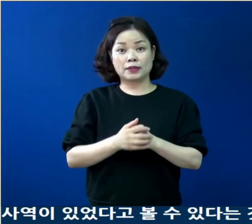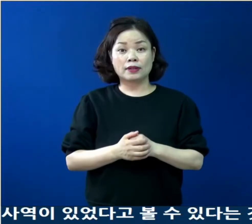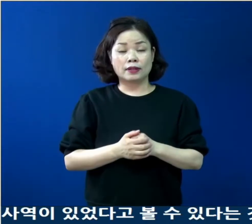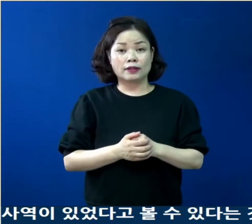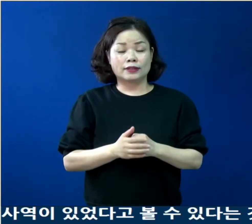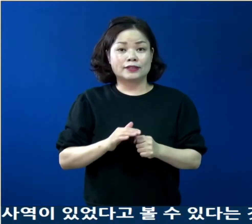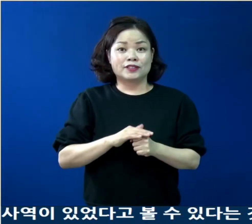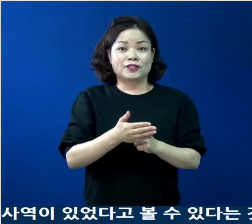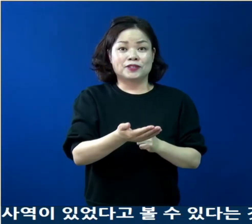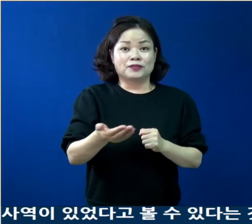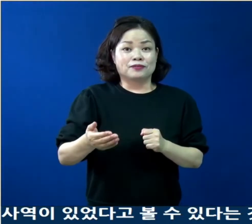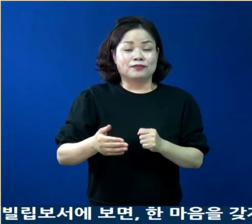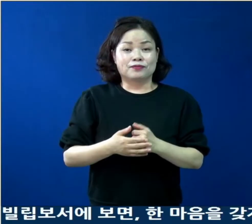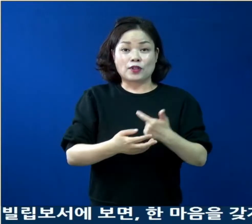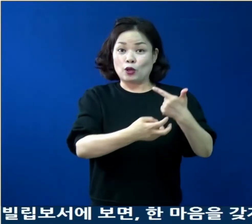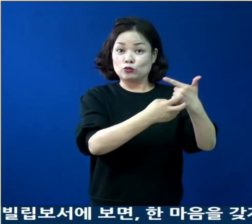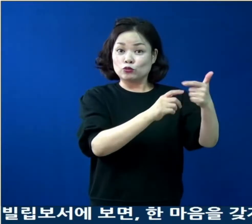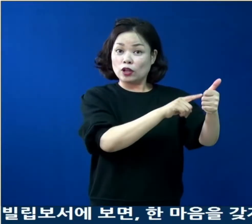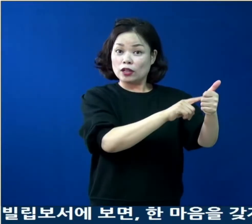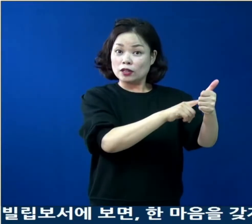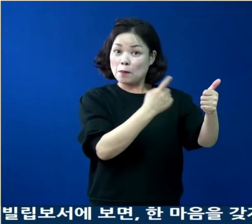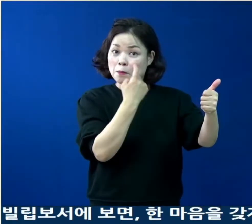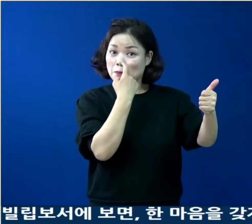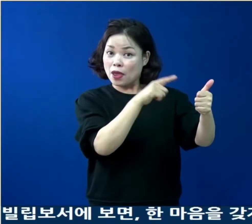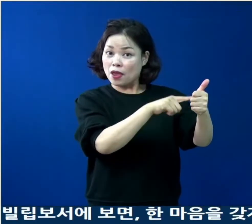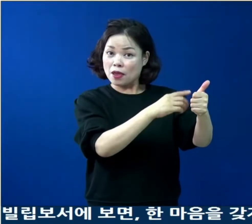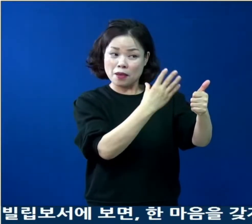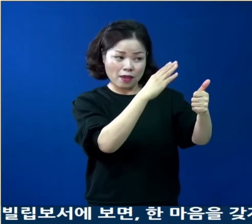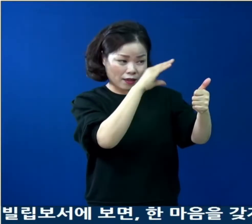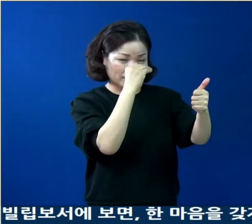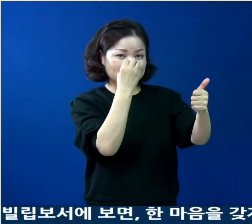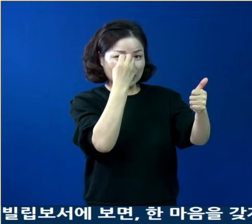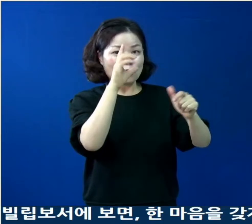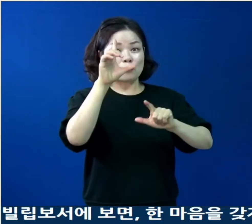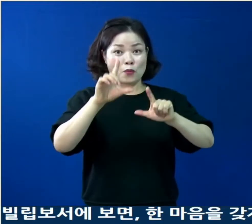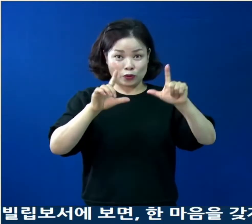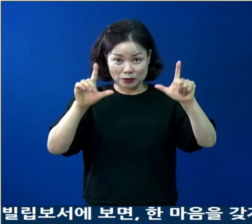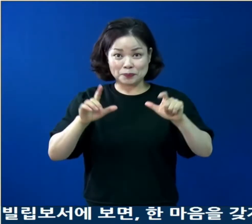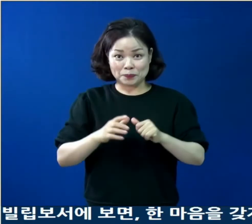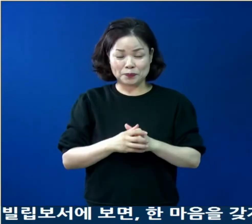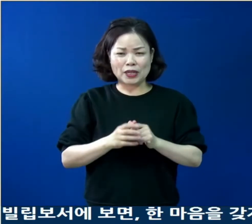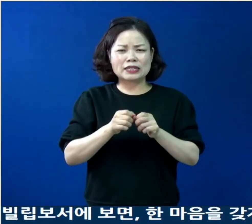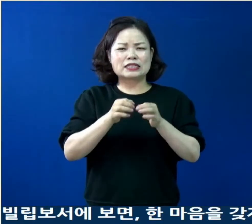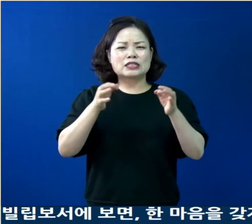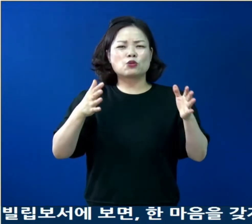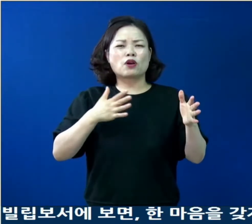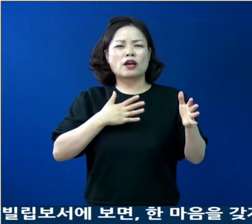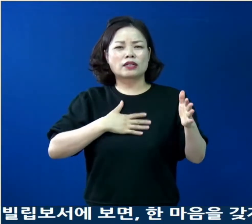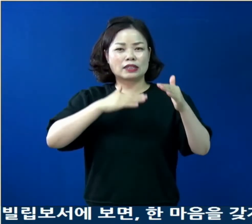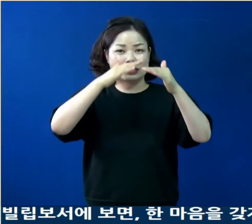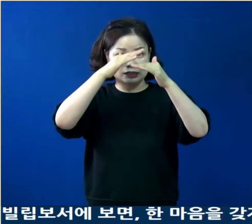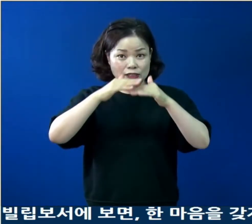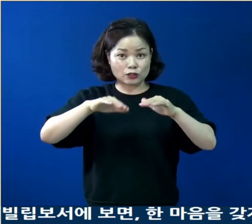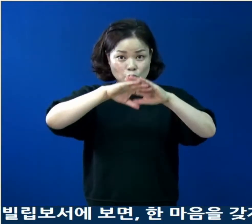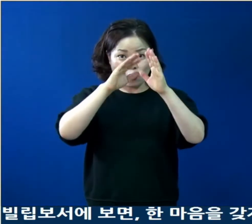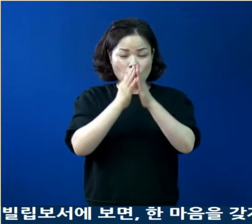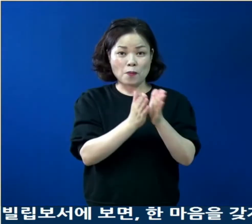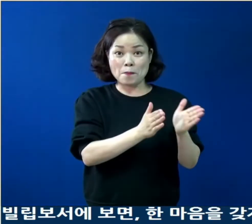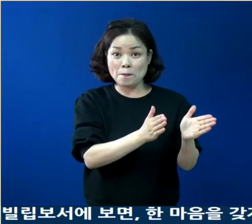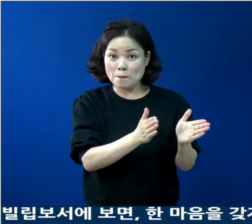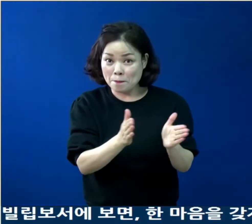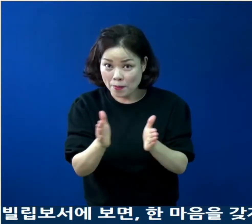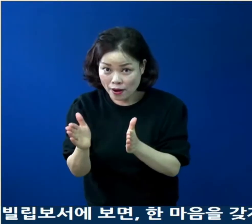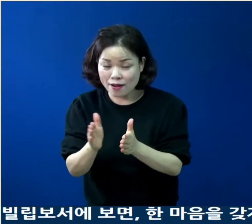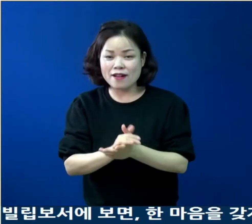여러분, 이제 누가에게 배울 이제 새로운 면들, 그리고 우리가 그동안에 알았던 면들을 이제 총 정리해 보는데,